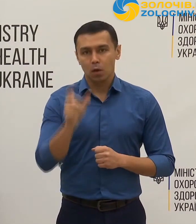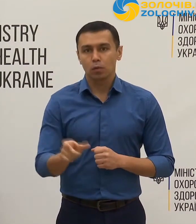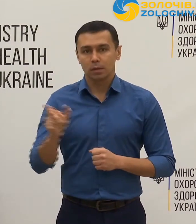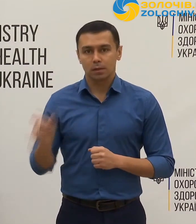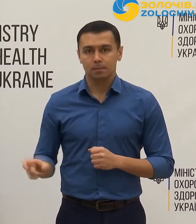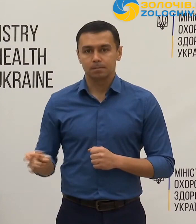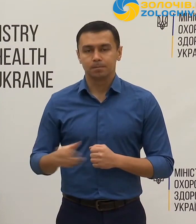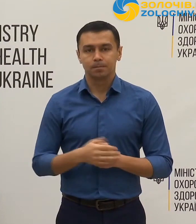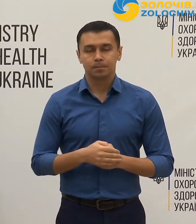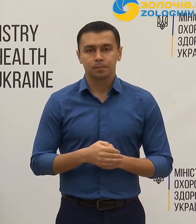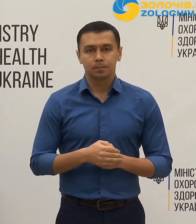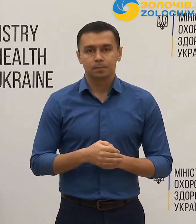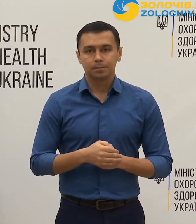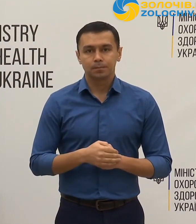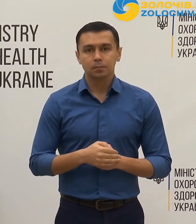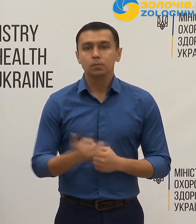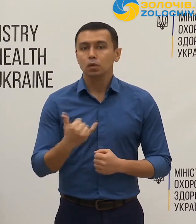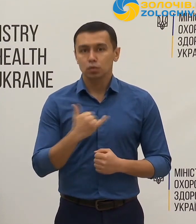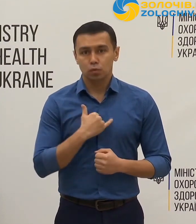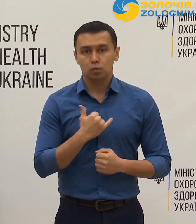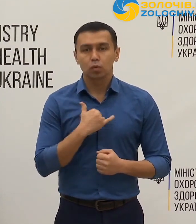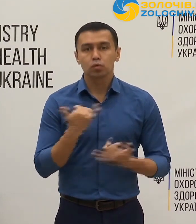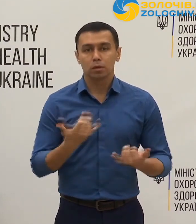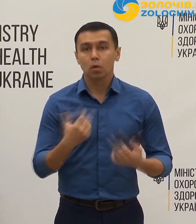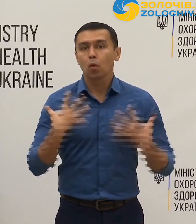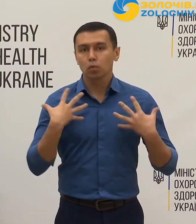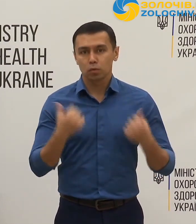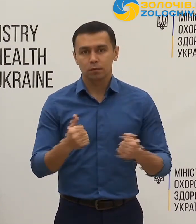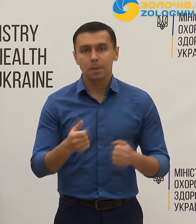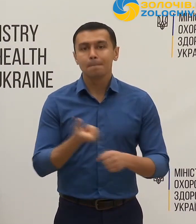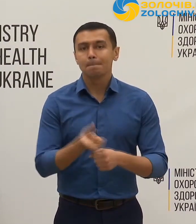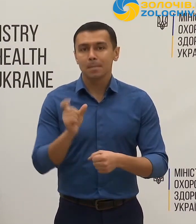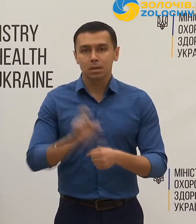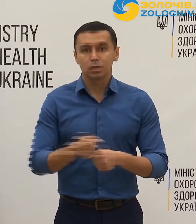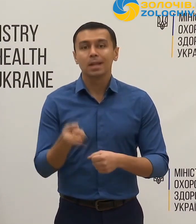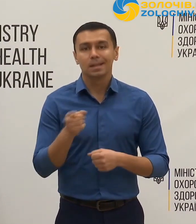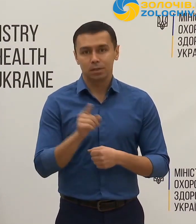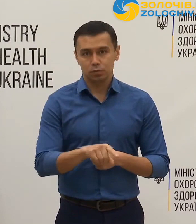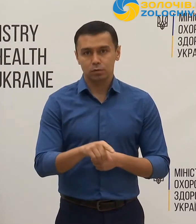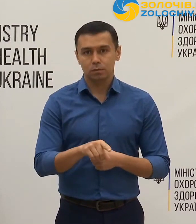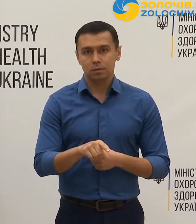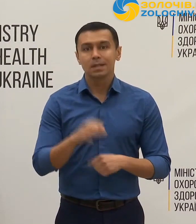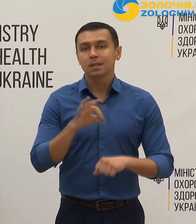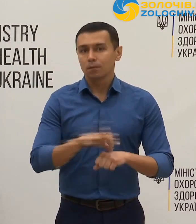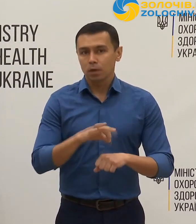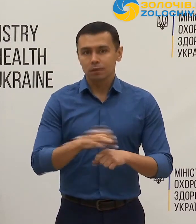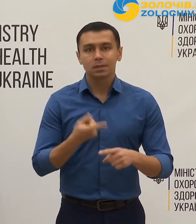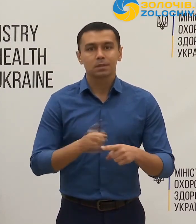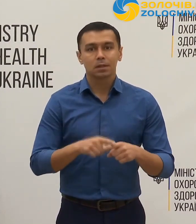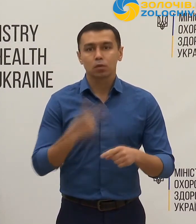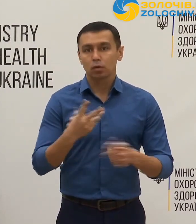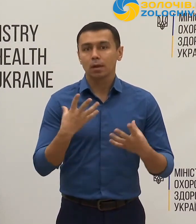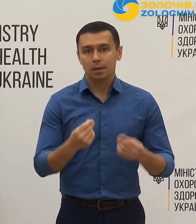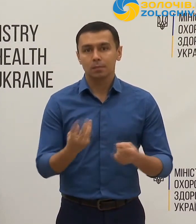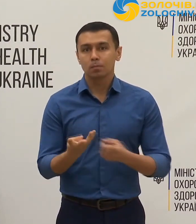людина. І на сьогодні ще одужавших більше, ніж захворівших, це другий